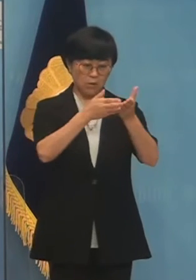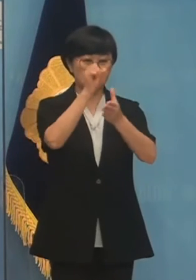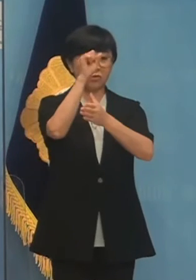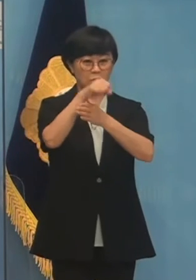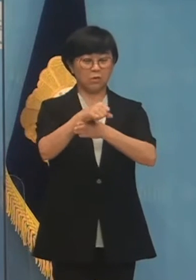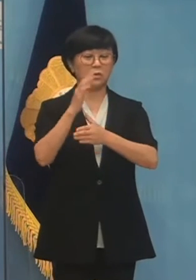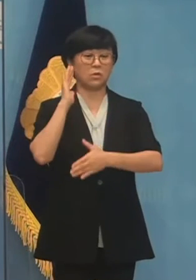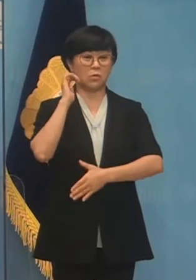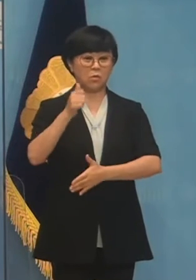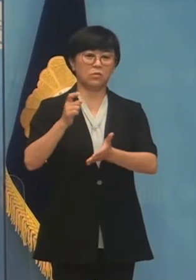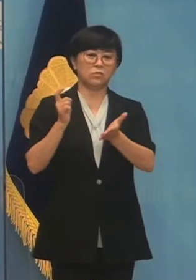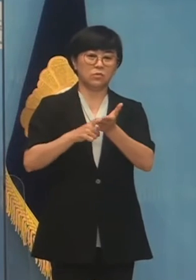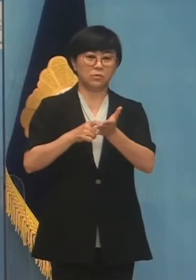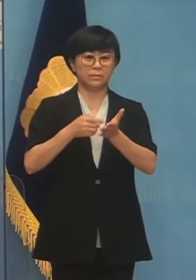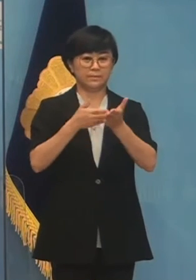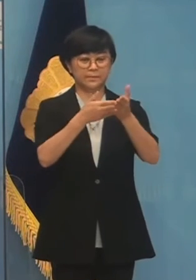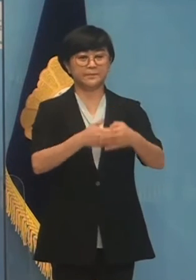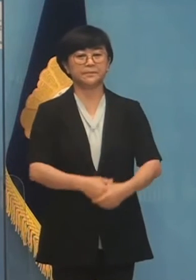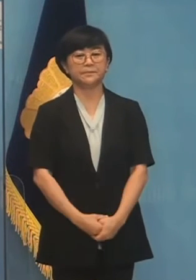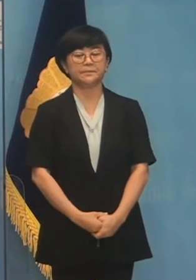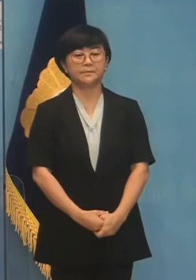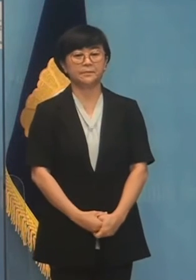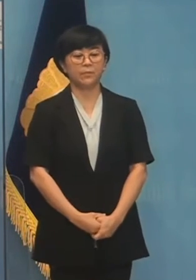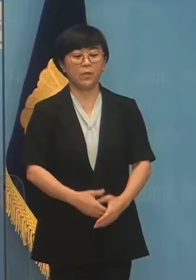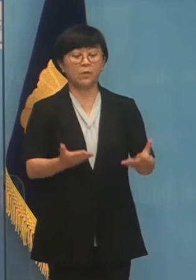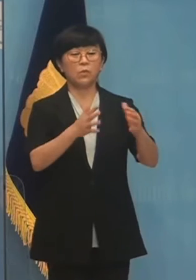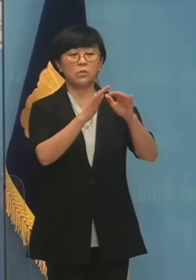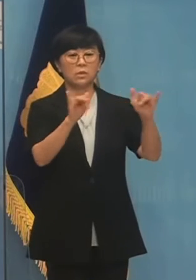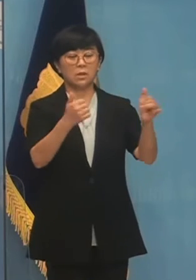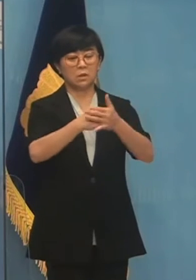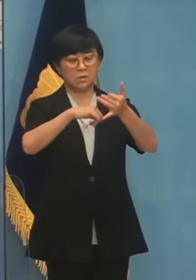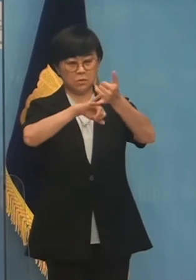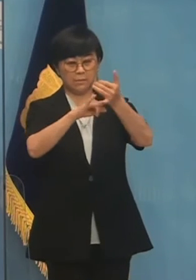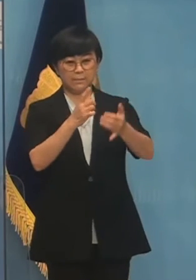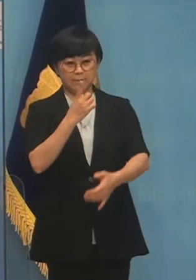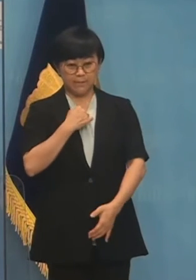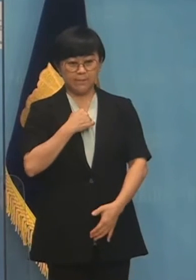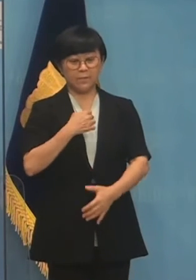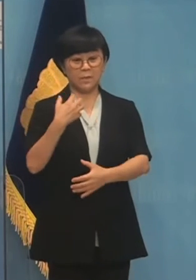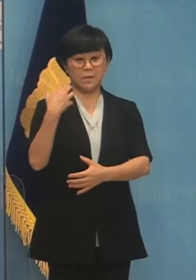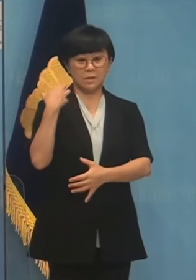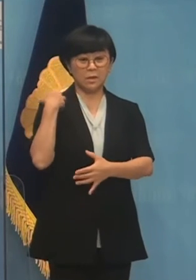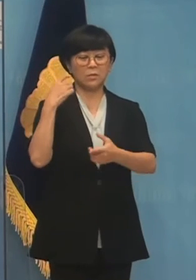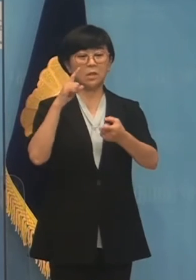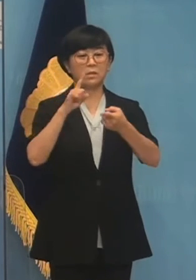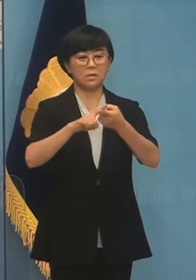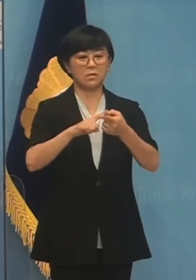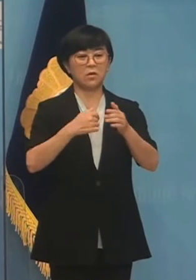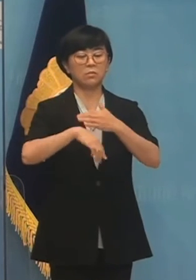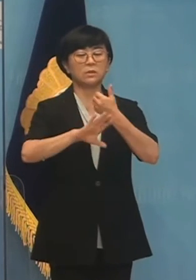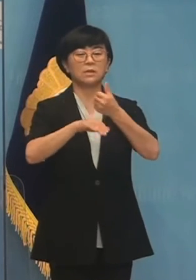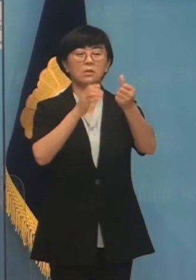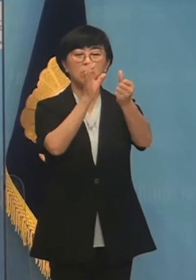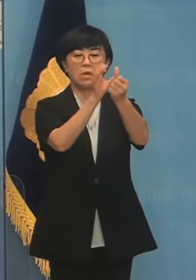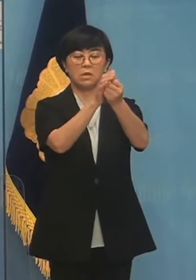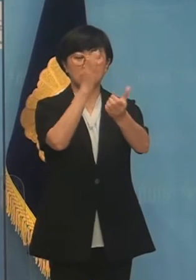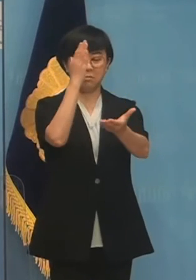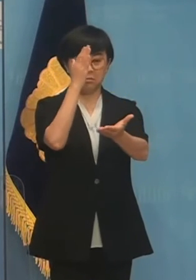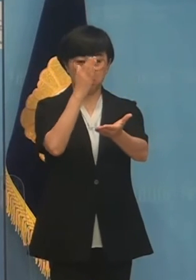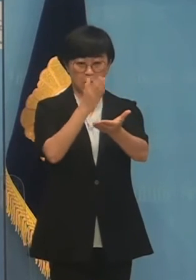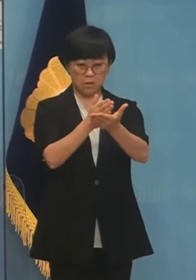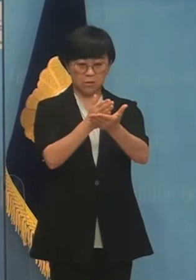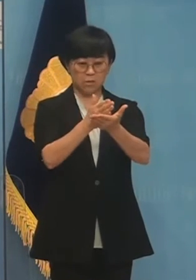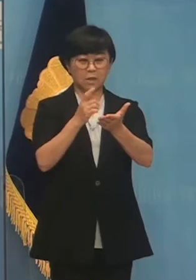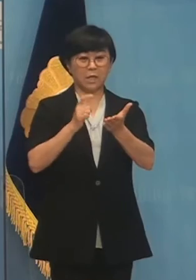대통령께 직접 촉구드립니다. 노동자들에게 약속한 책임을 외주화하지 않기를